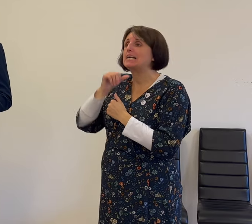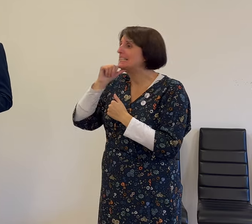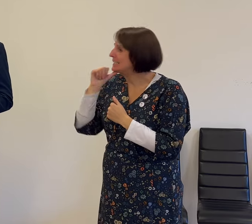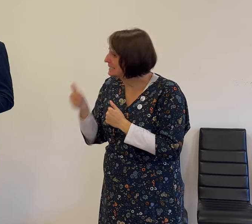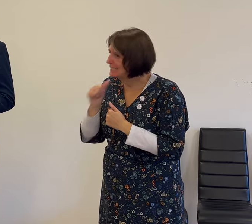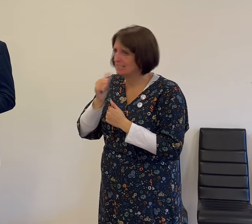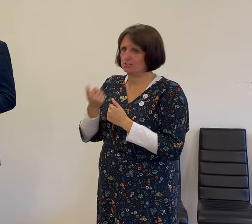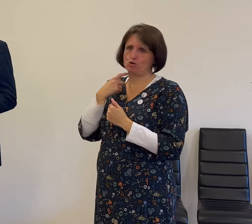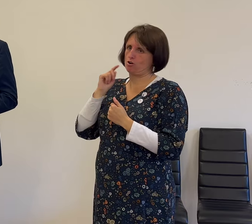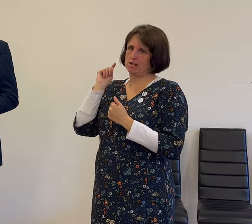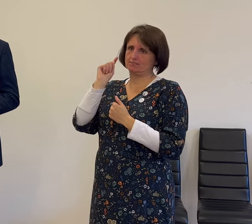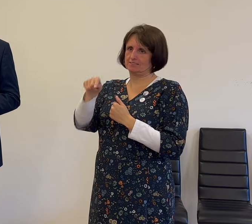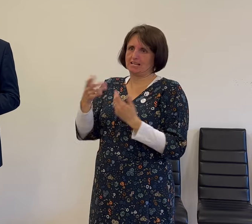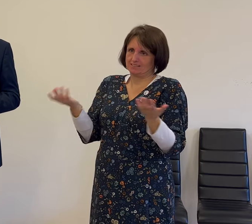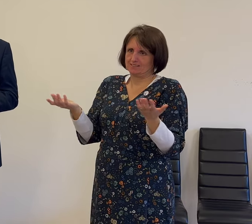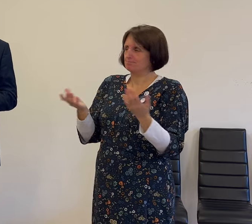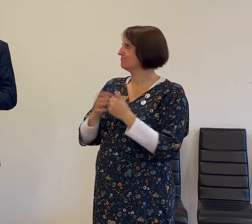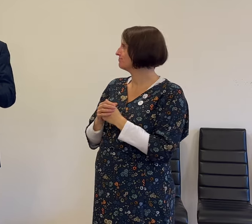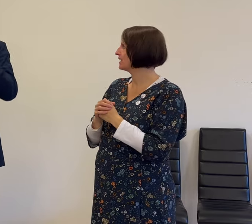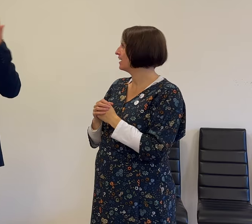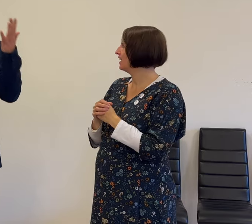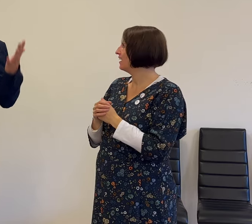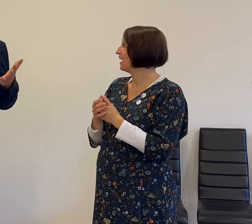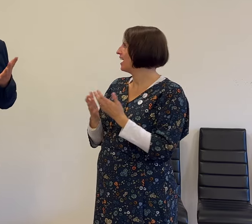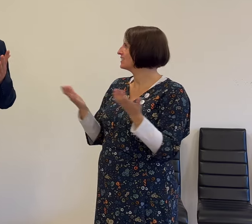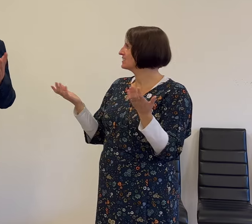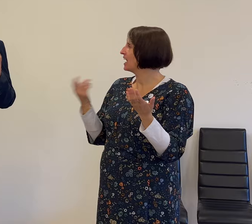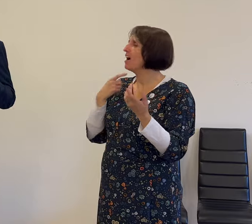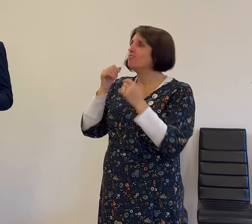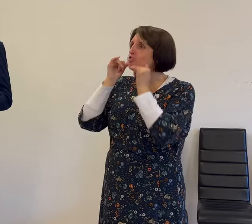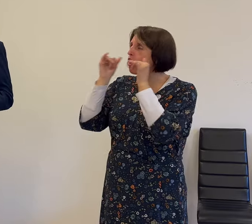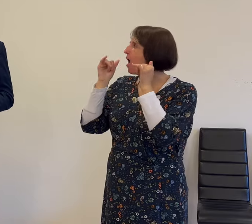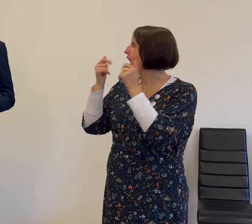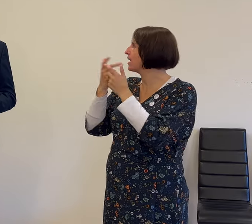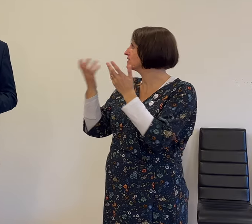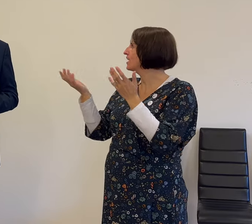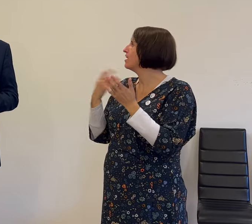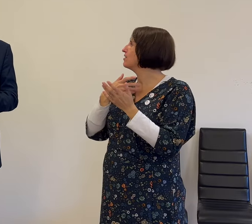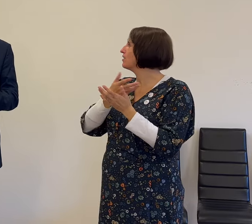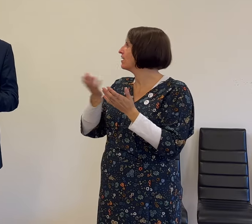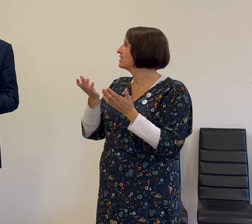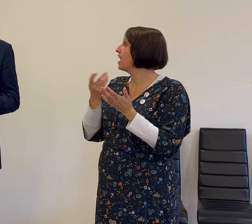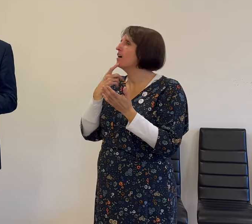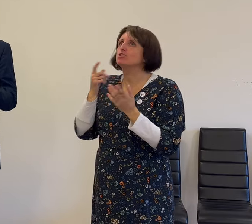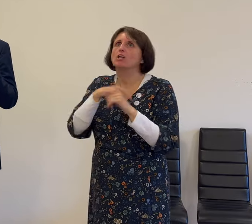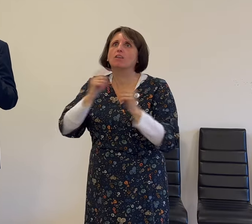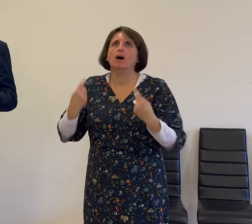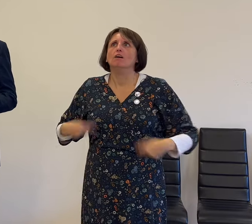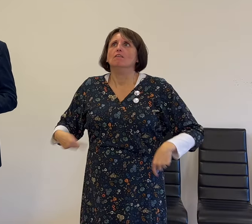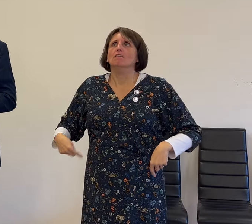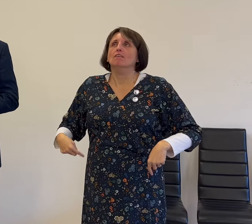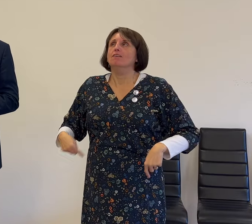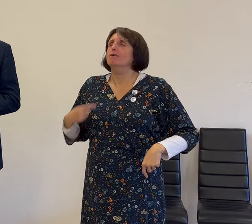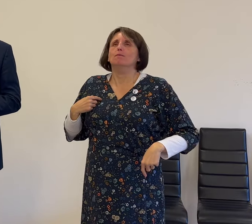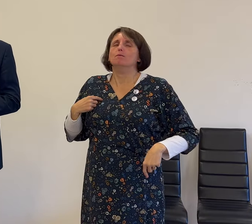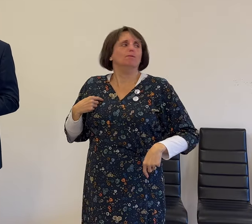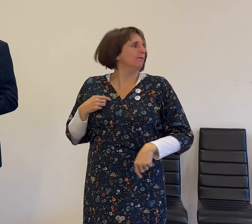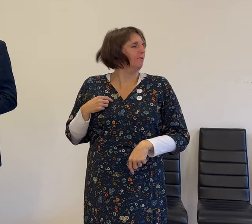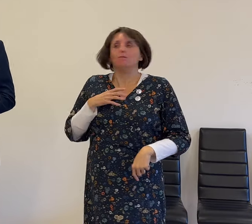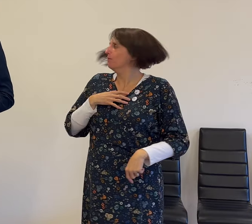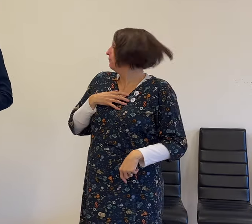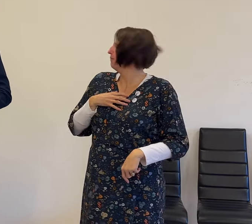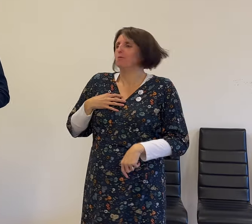jít. A že to je v podstatě marné volání, kterého se všichni spíš bojí, než by se radovali, jaká skvělá odměna to